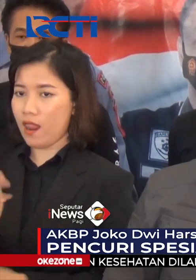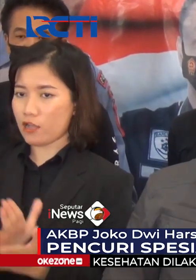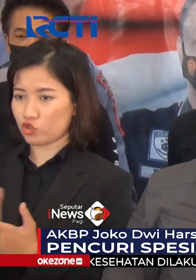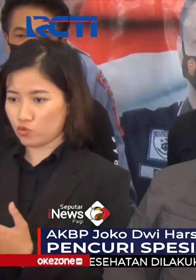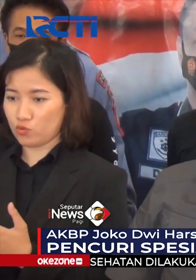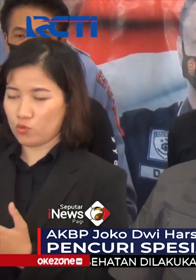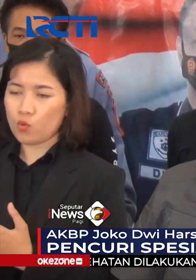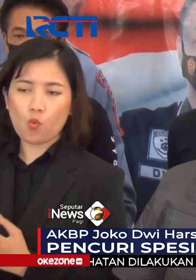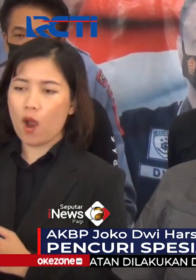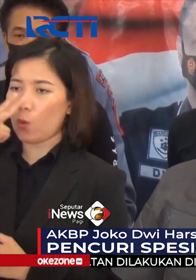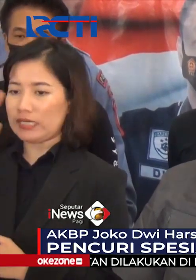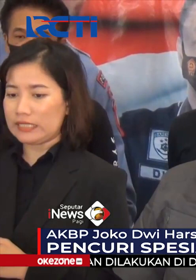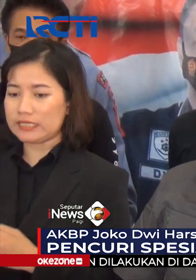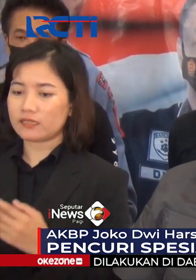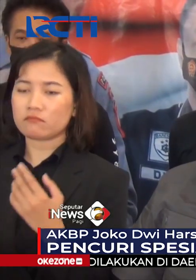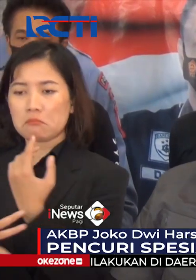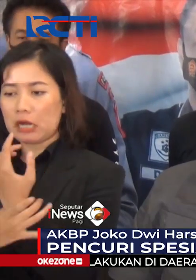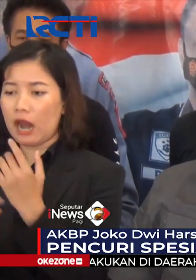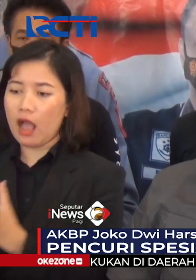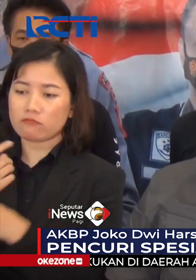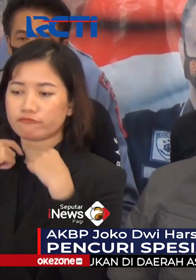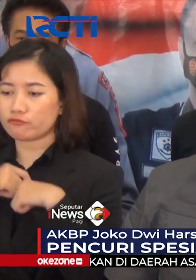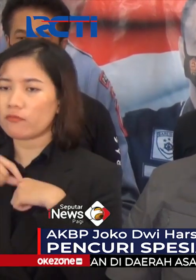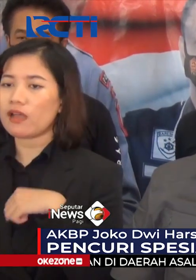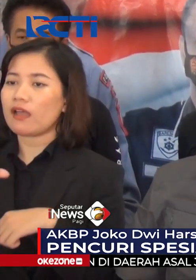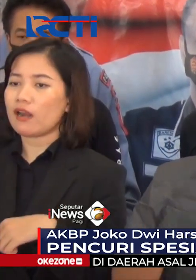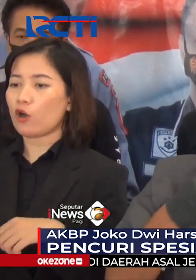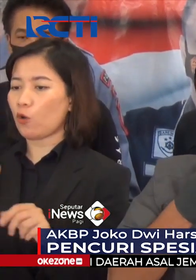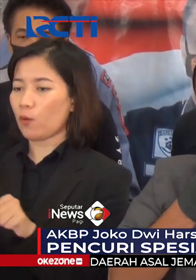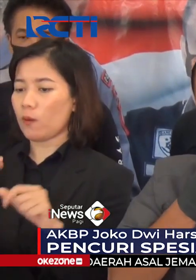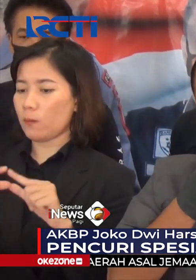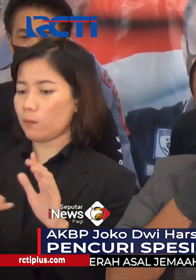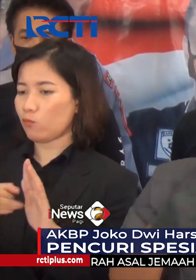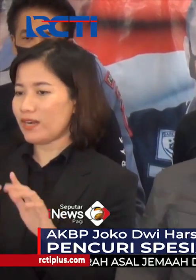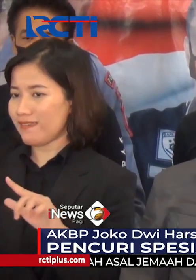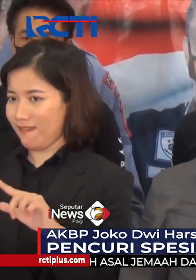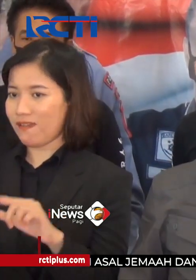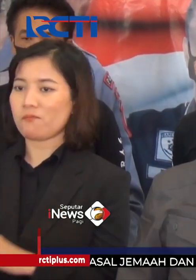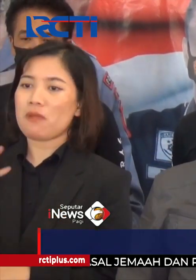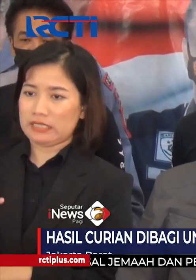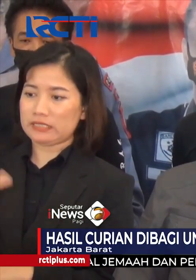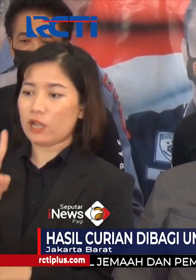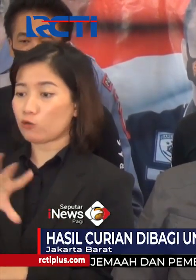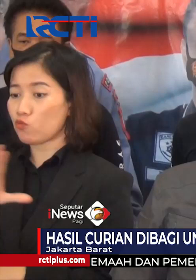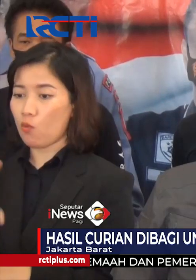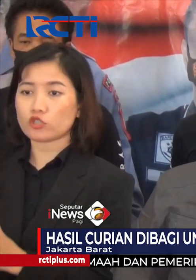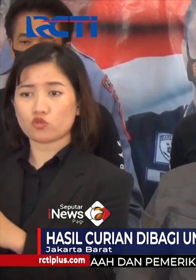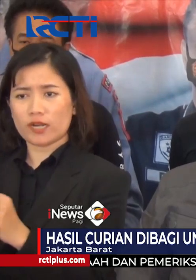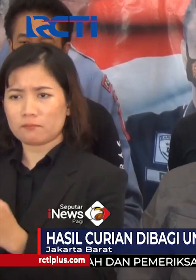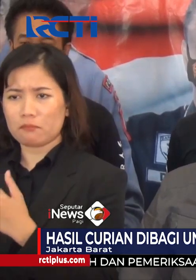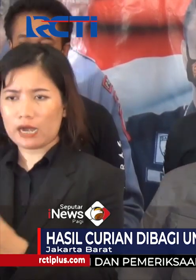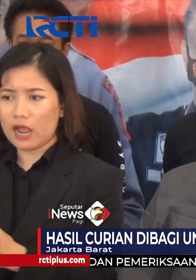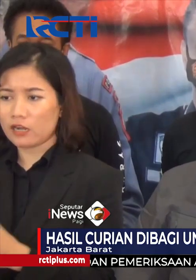uang asing, ada perhiasan, kemudian juga ada logam mulia, surat-surat berharga yang jika di total